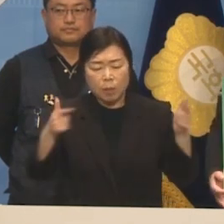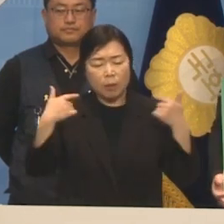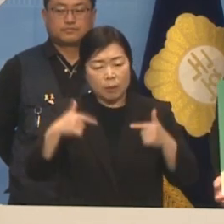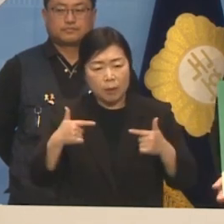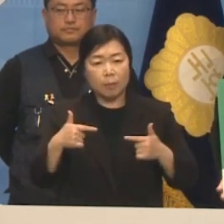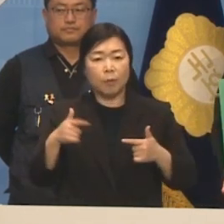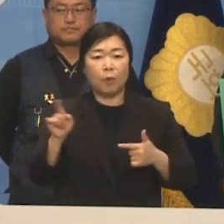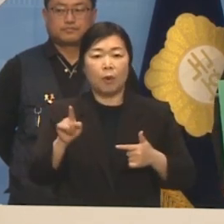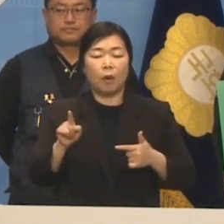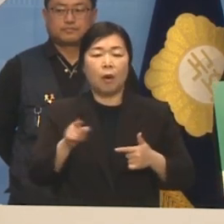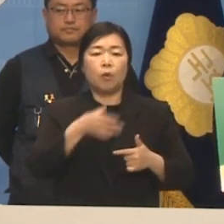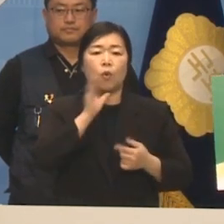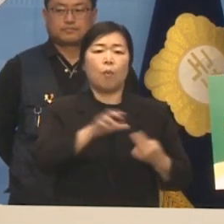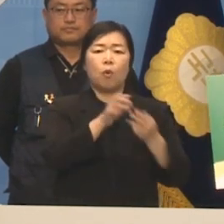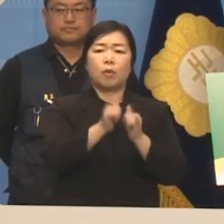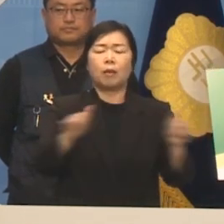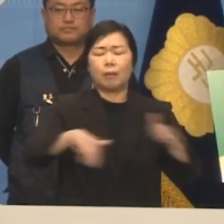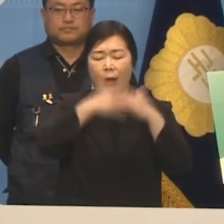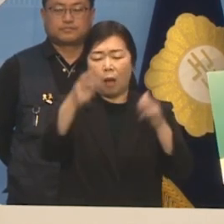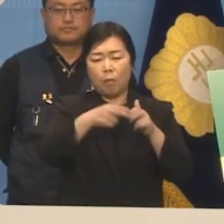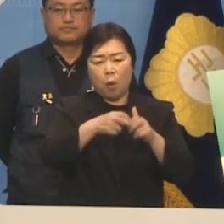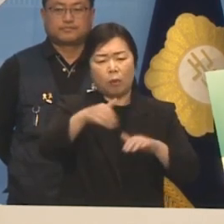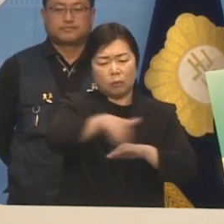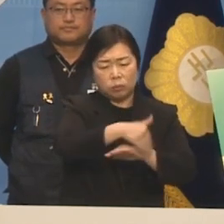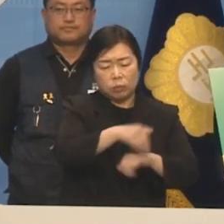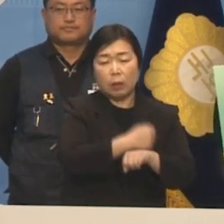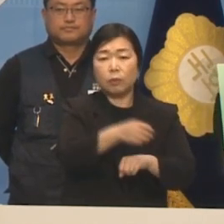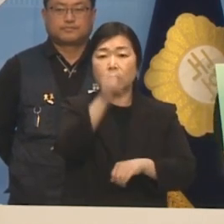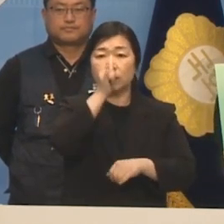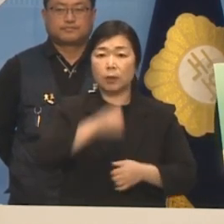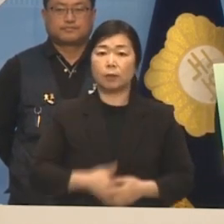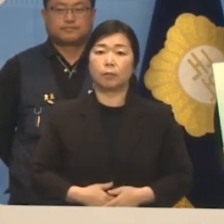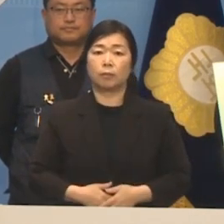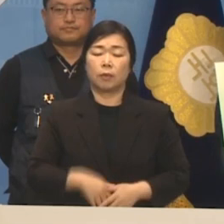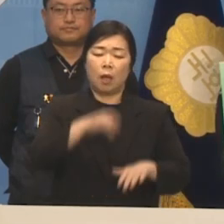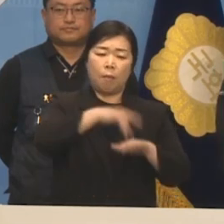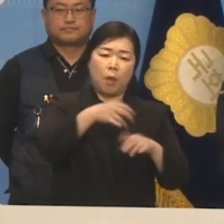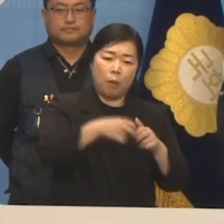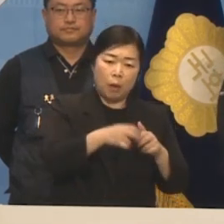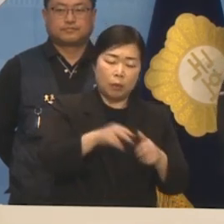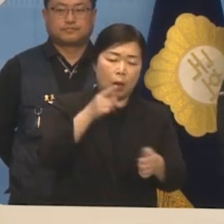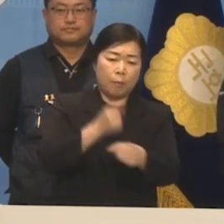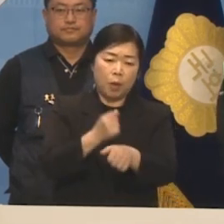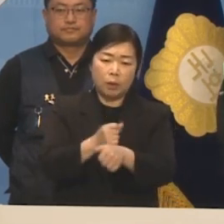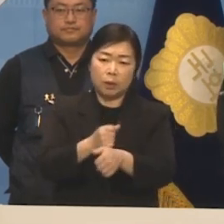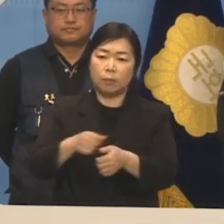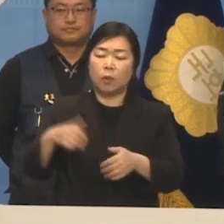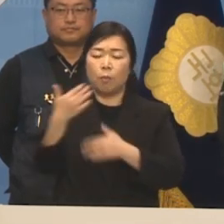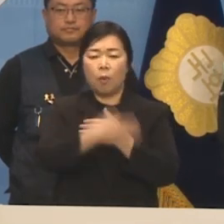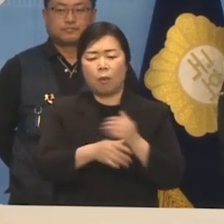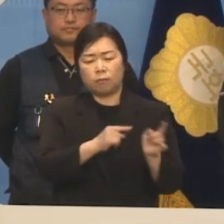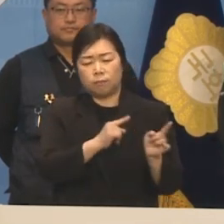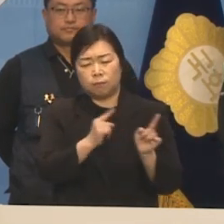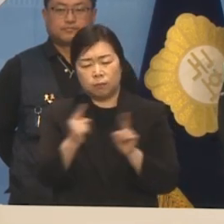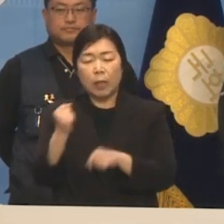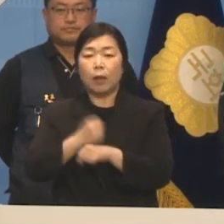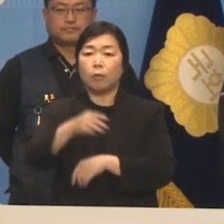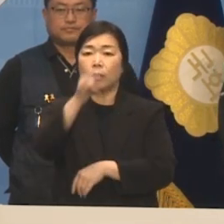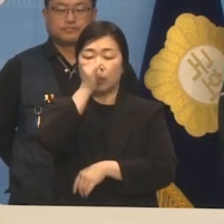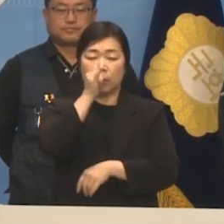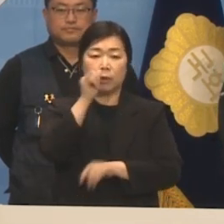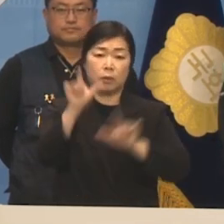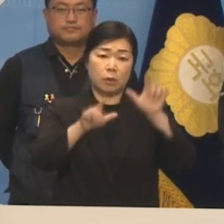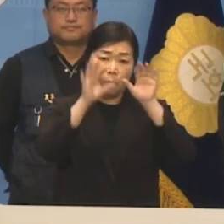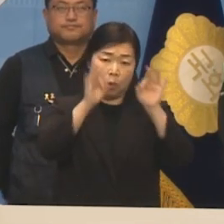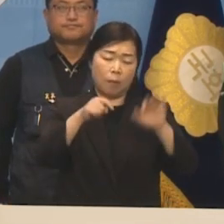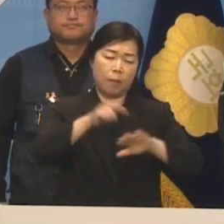위해 요양보호사들은 모두 병원으로 가고 있습니다. 정형외과와 한방침으로 몸을 다스리는 현실에 마음이